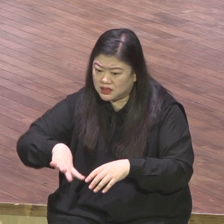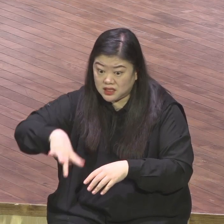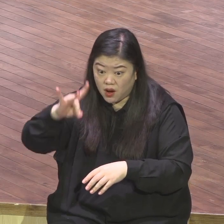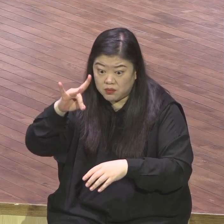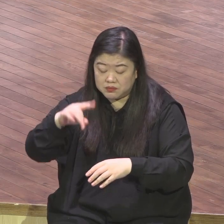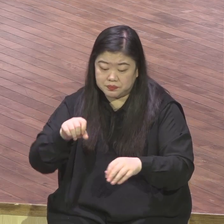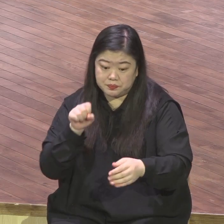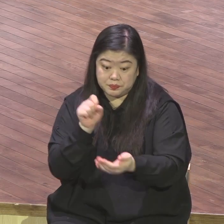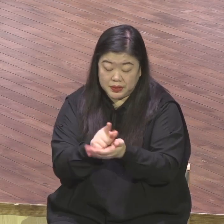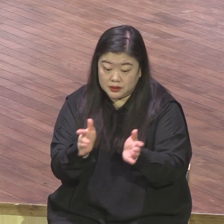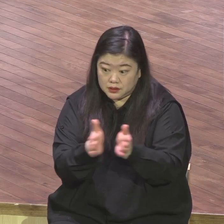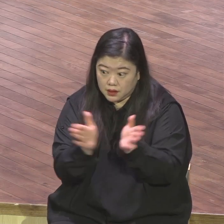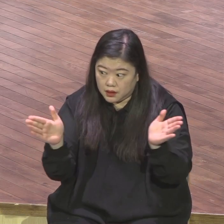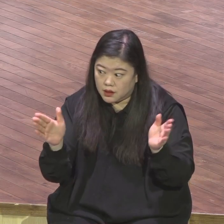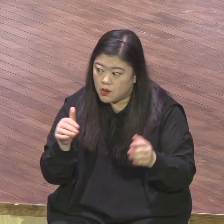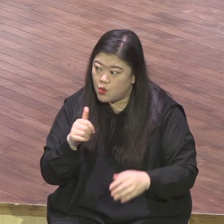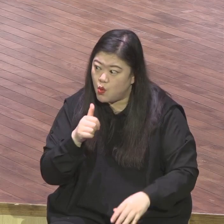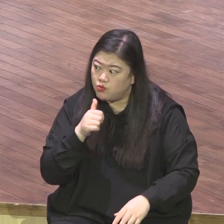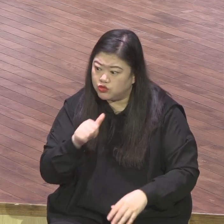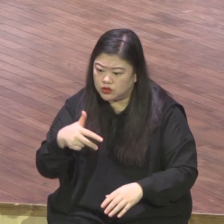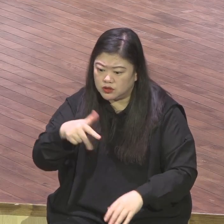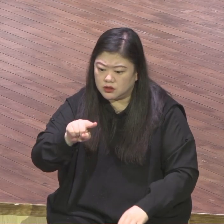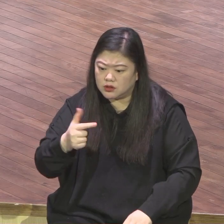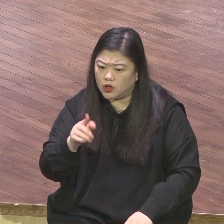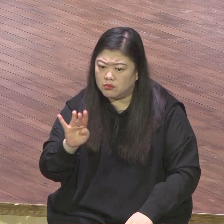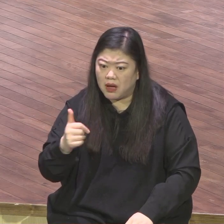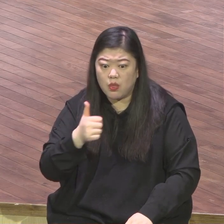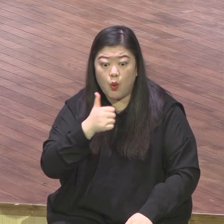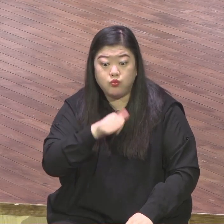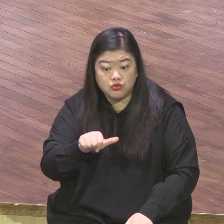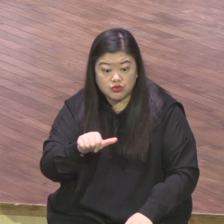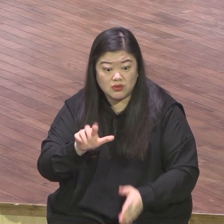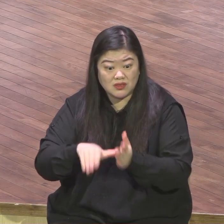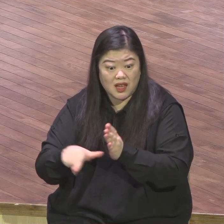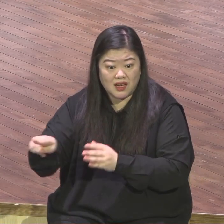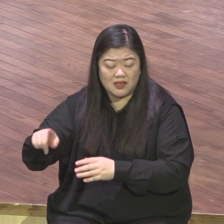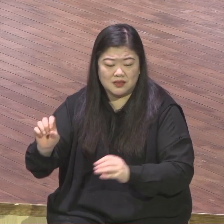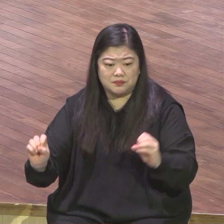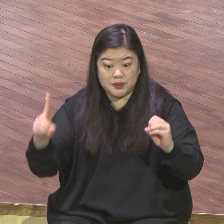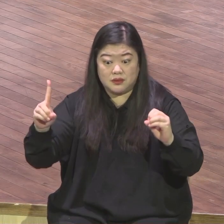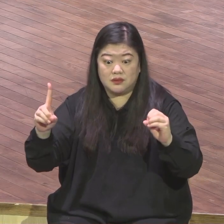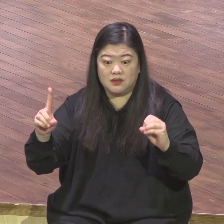5분 만에 우리가 한 골을 먹었어요. 저도 먹으면서 이야 안 되겠구나.